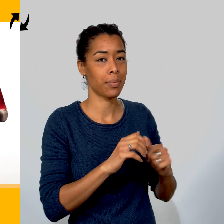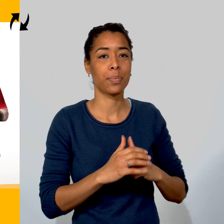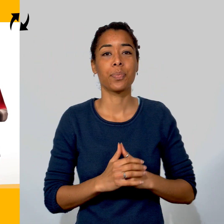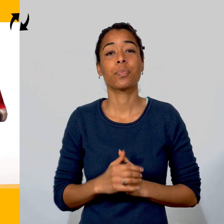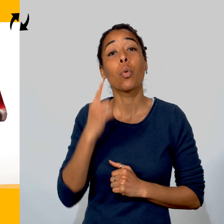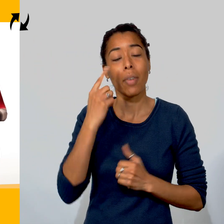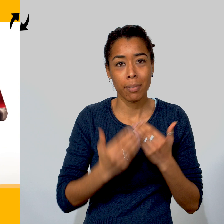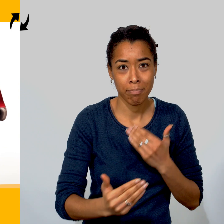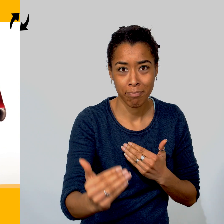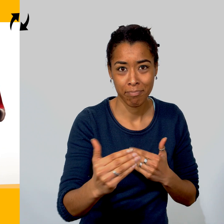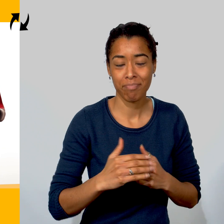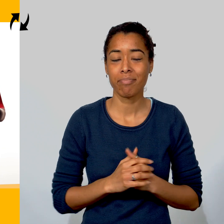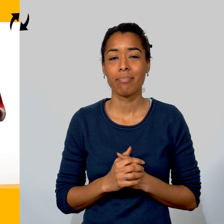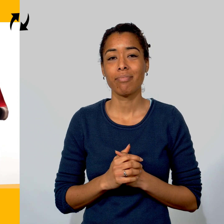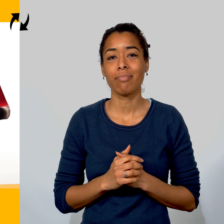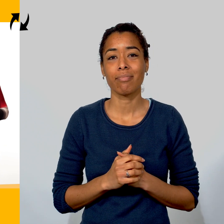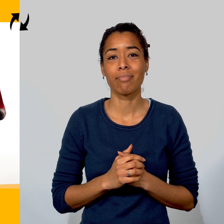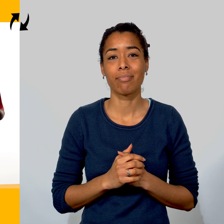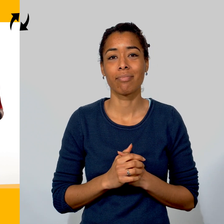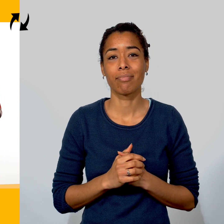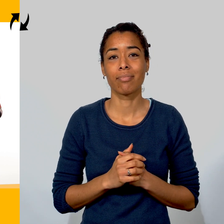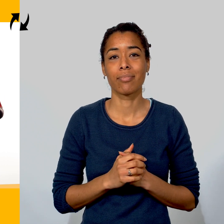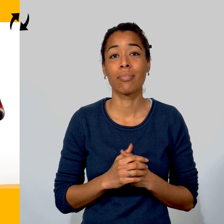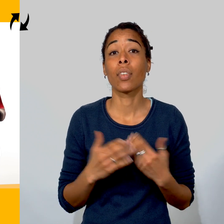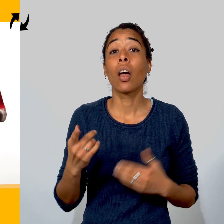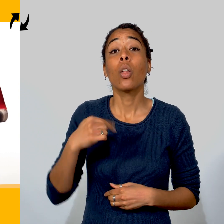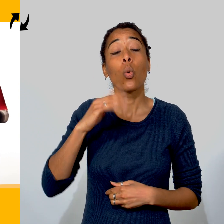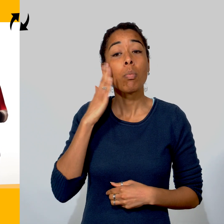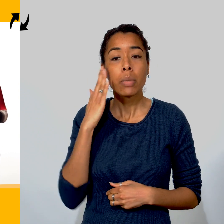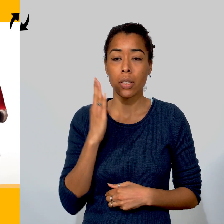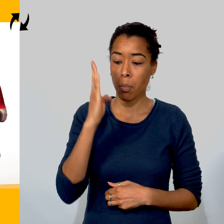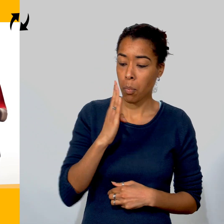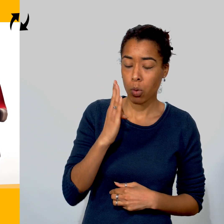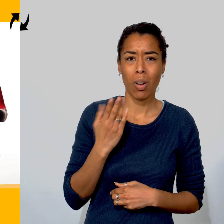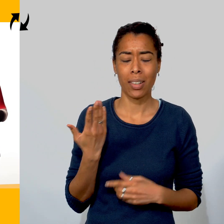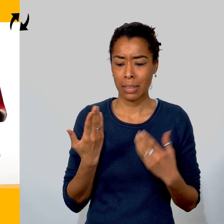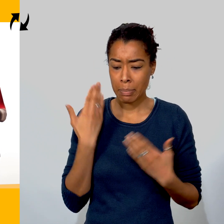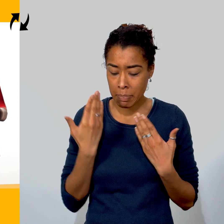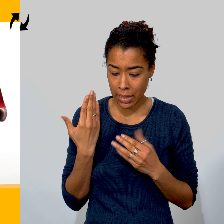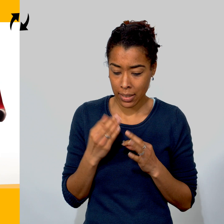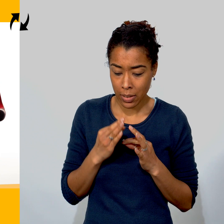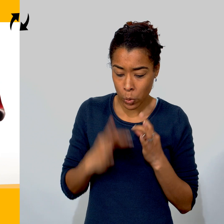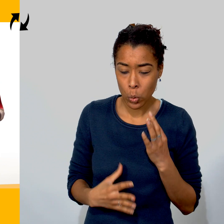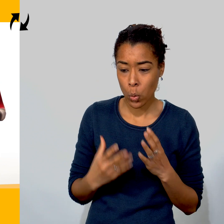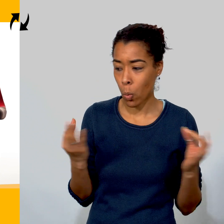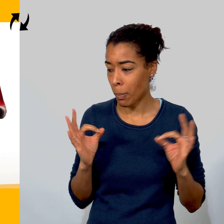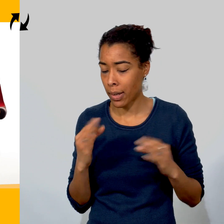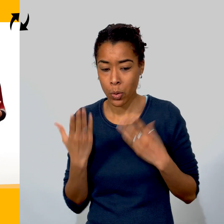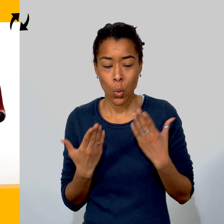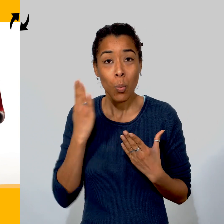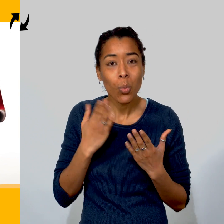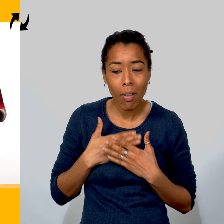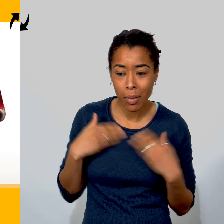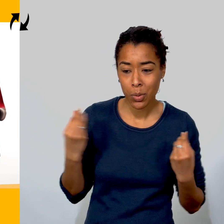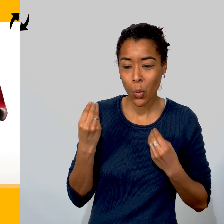lira plus loin. Et nous, pensons-nous à venir premièrement au pied de Jésus quand il nous manque une solution, un besoin, une